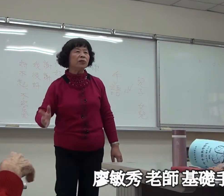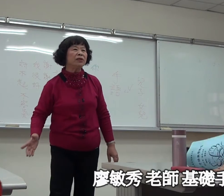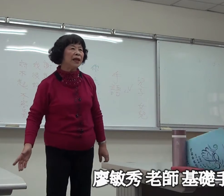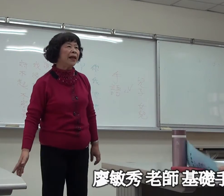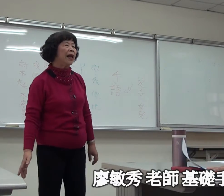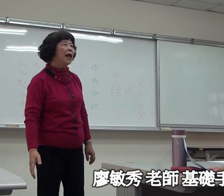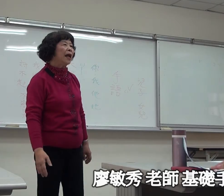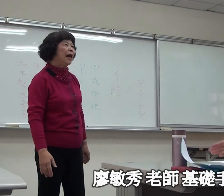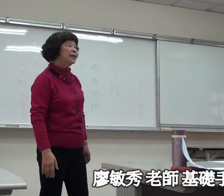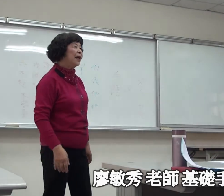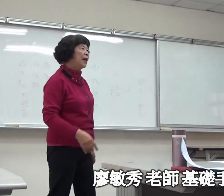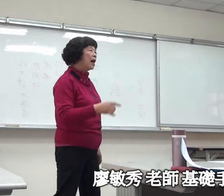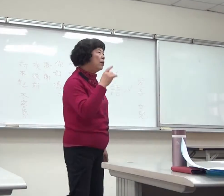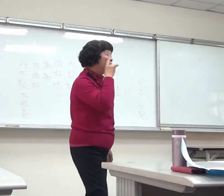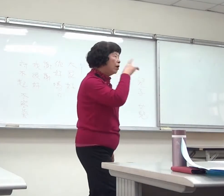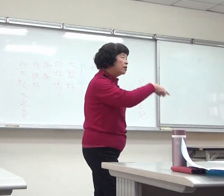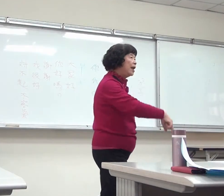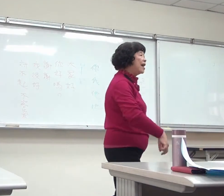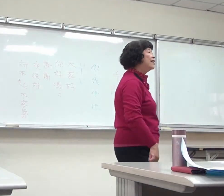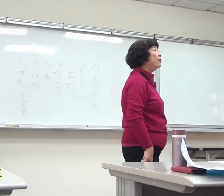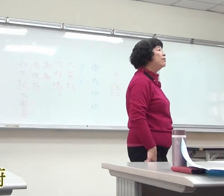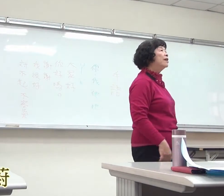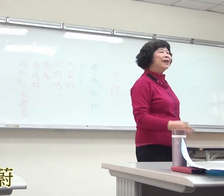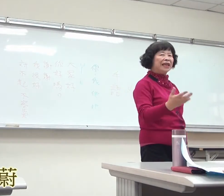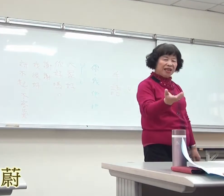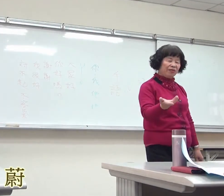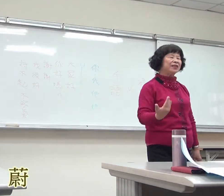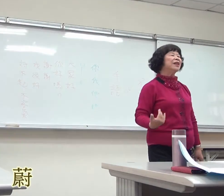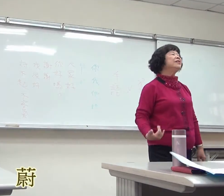多呢，啊，是安内讲讲好多垃圾，成就，哦，这个